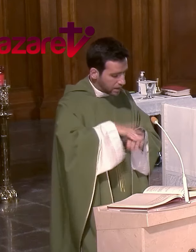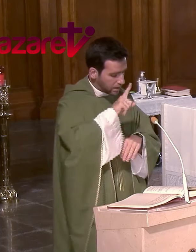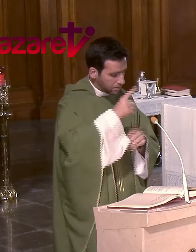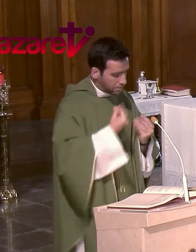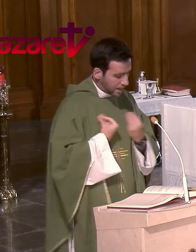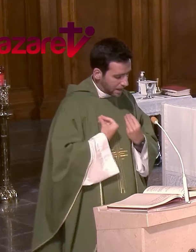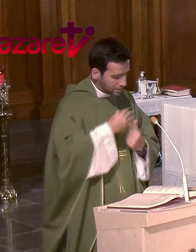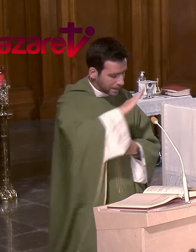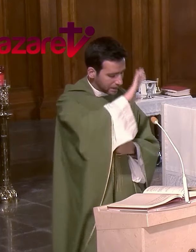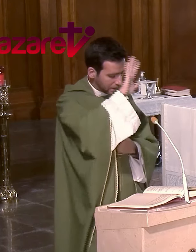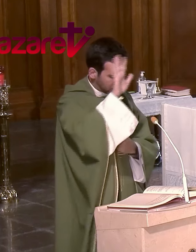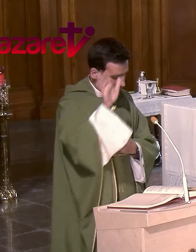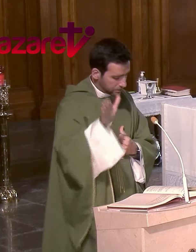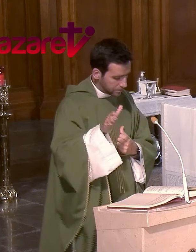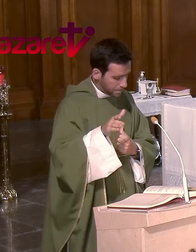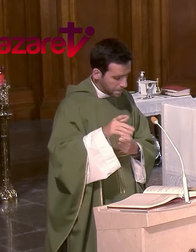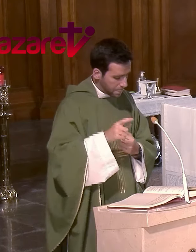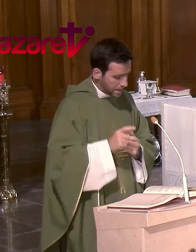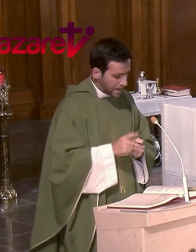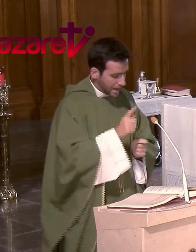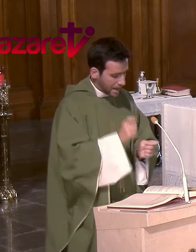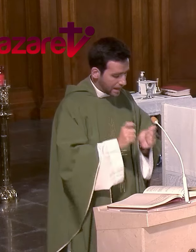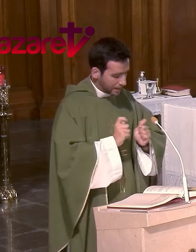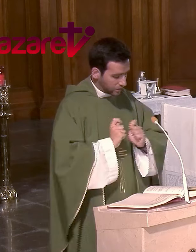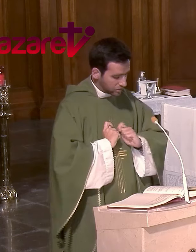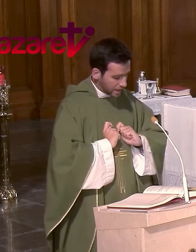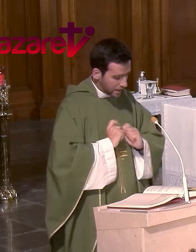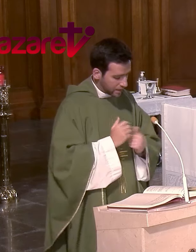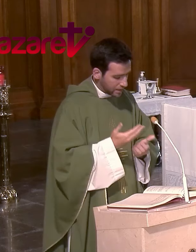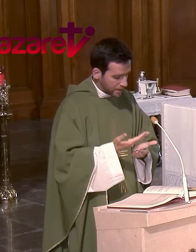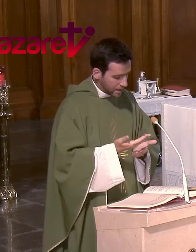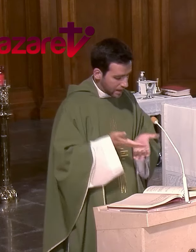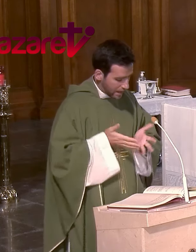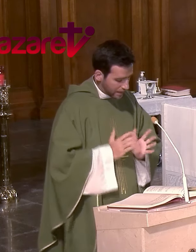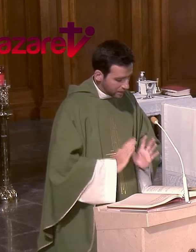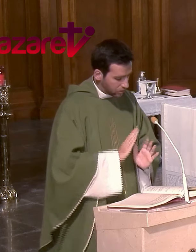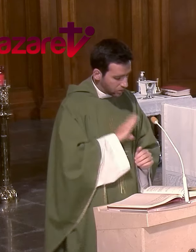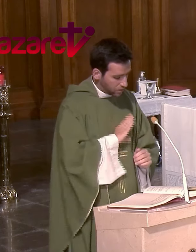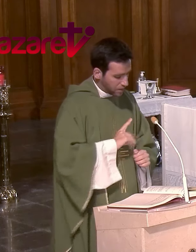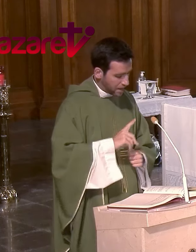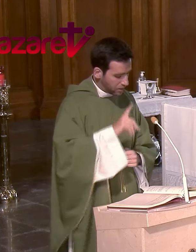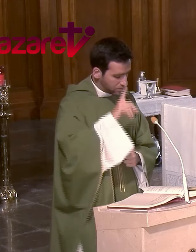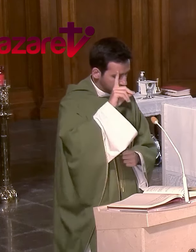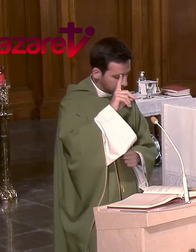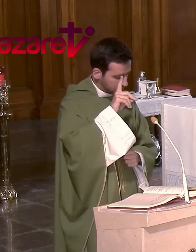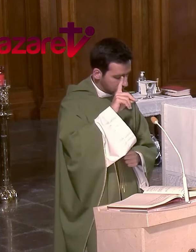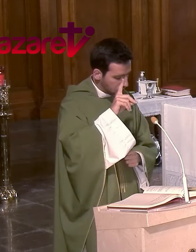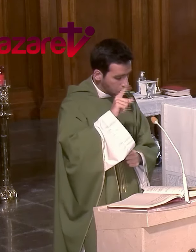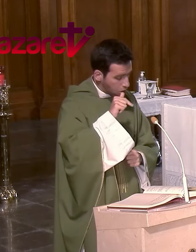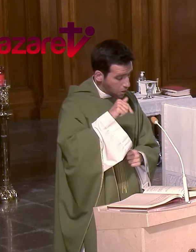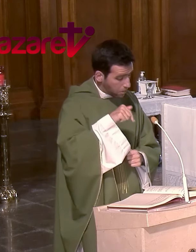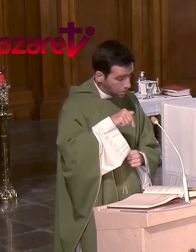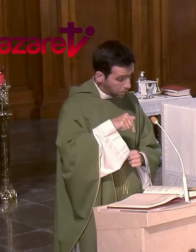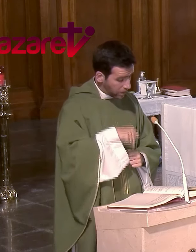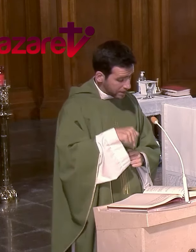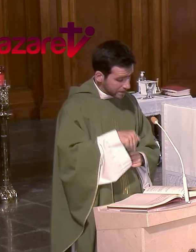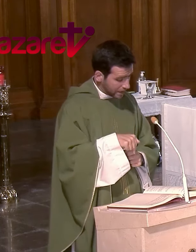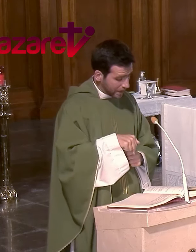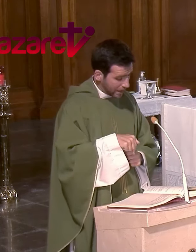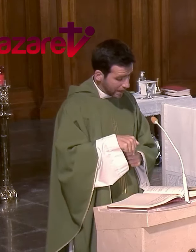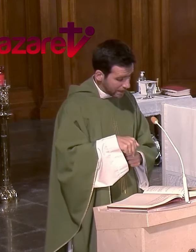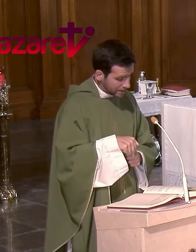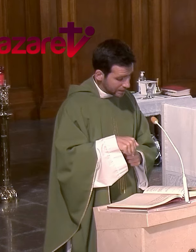perdura para la vida eterna, el que os dará el Hijo del Hombre,